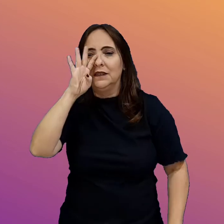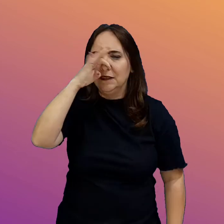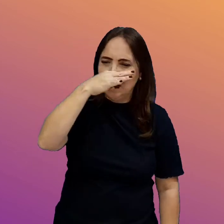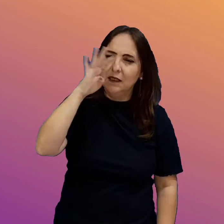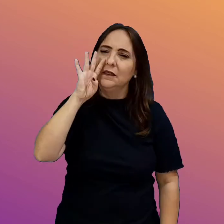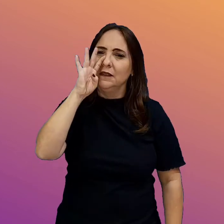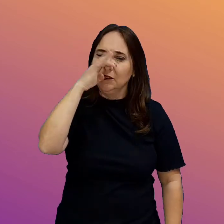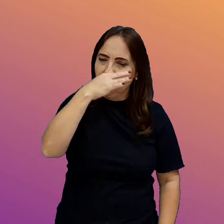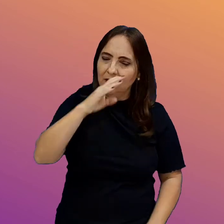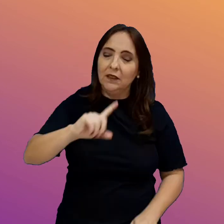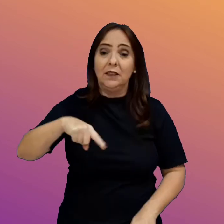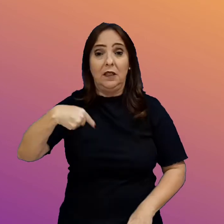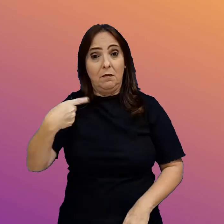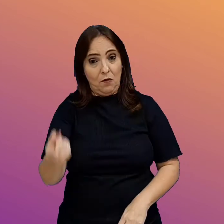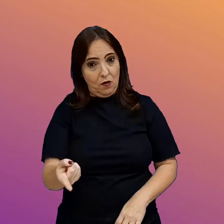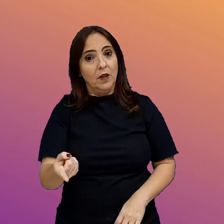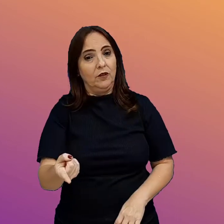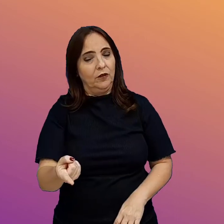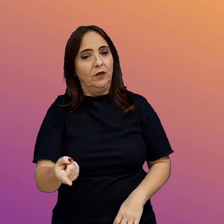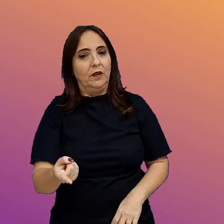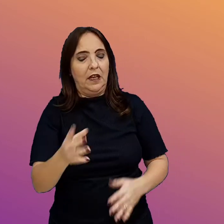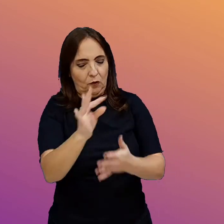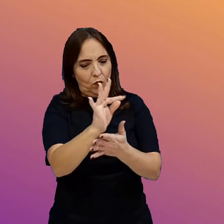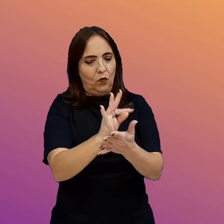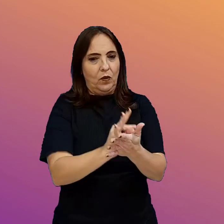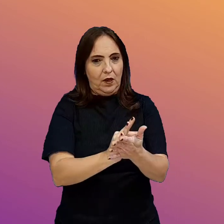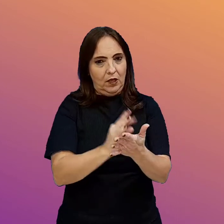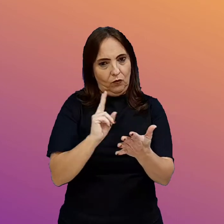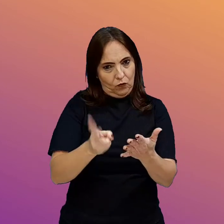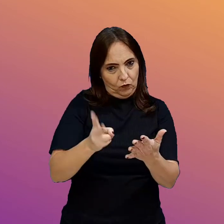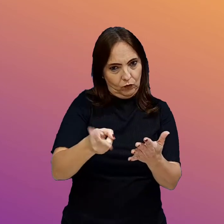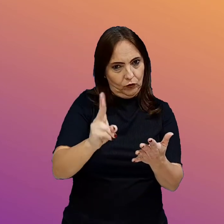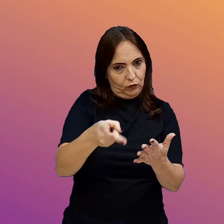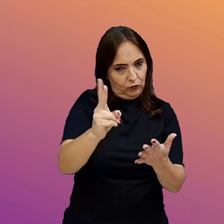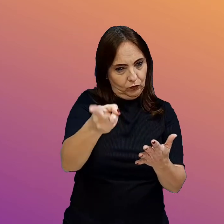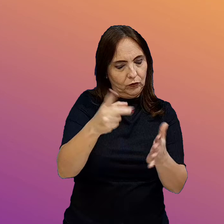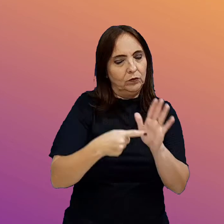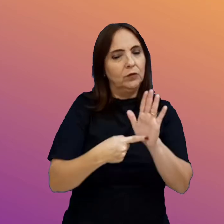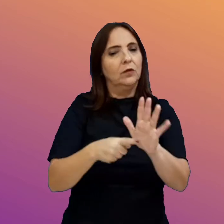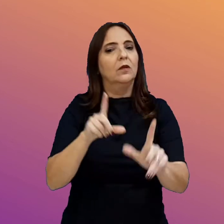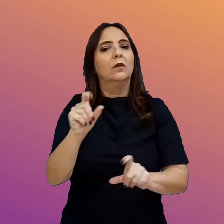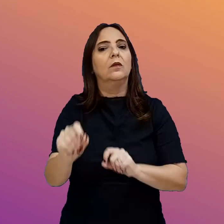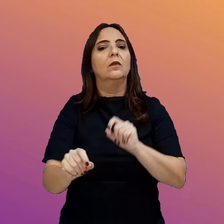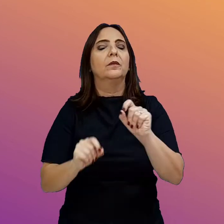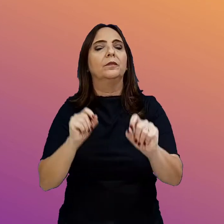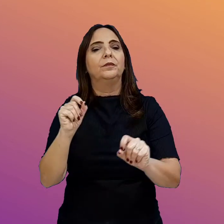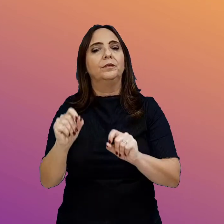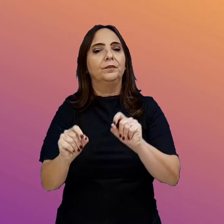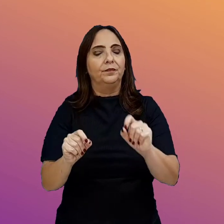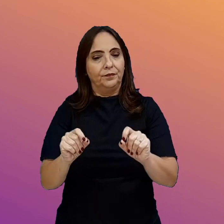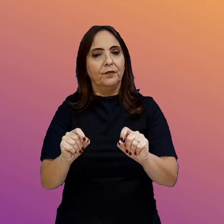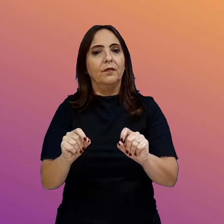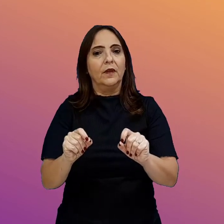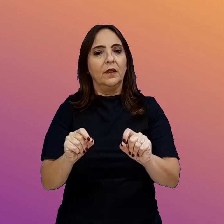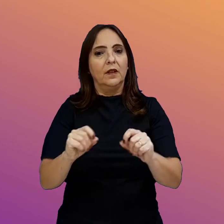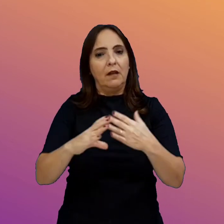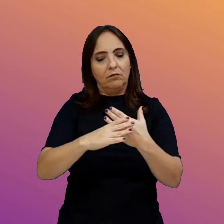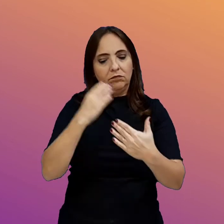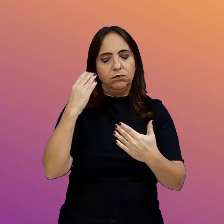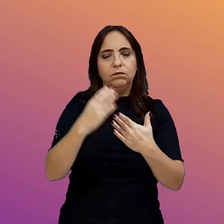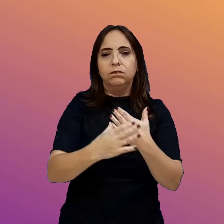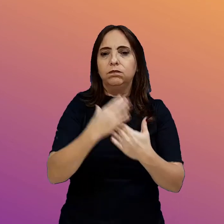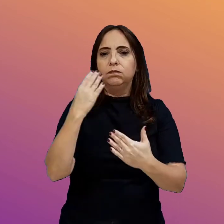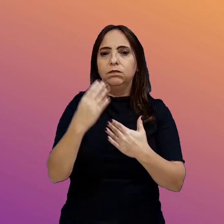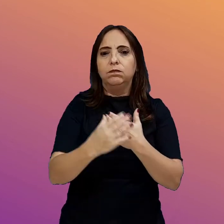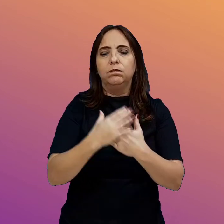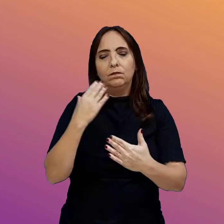ali. E depois, na continuação desse texto, vai dar algumas instruções